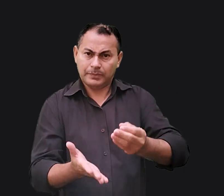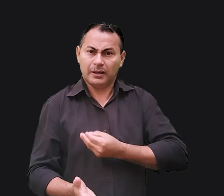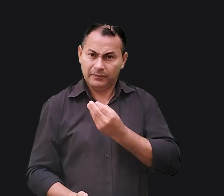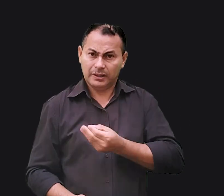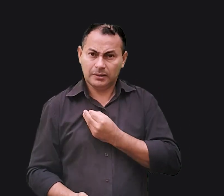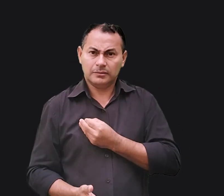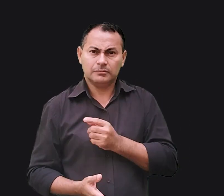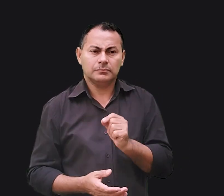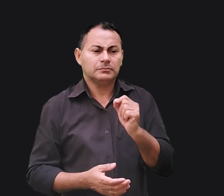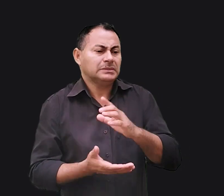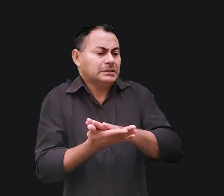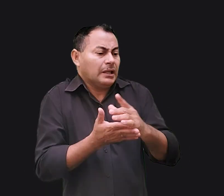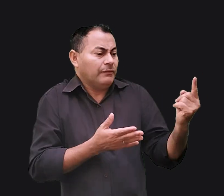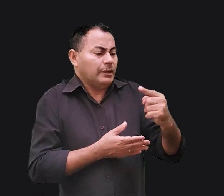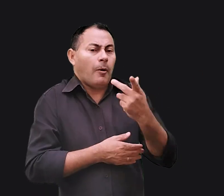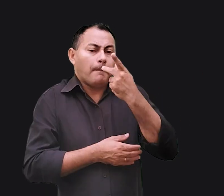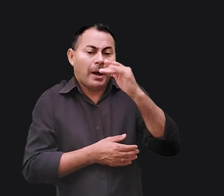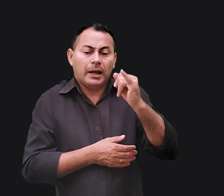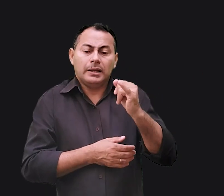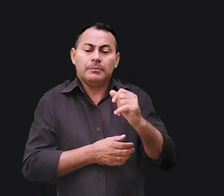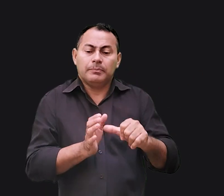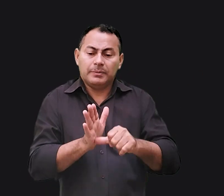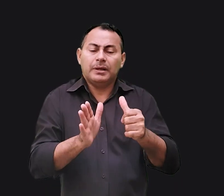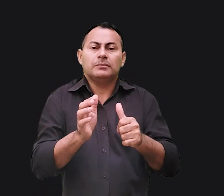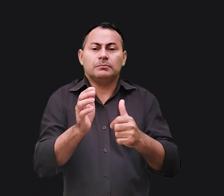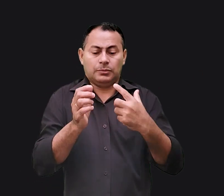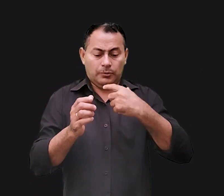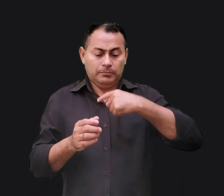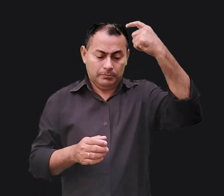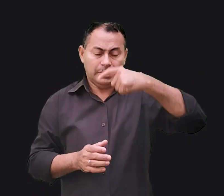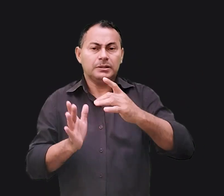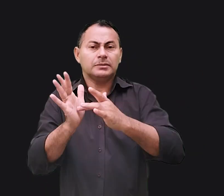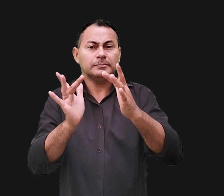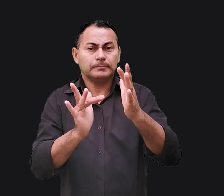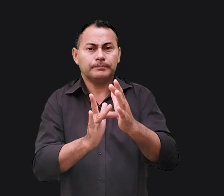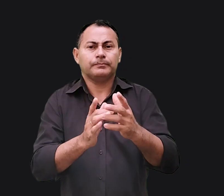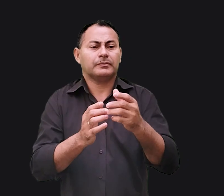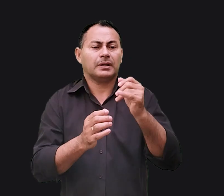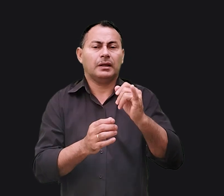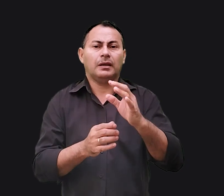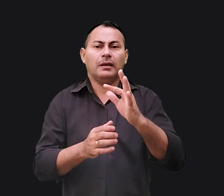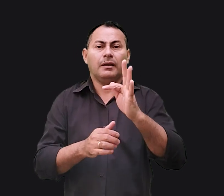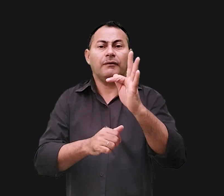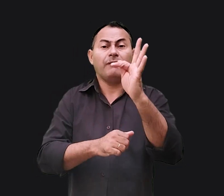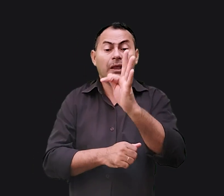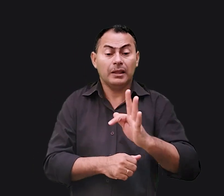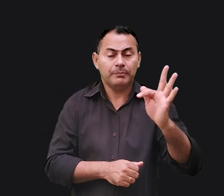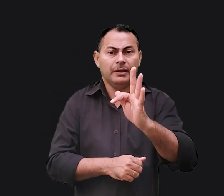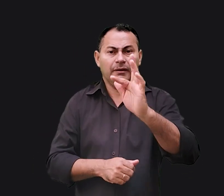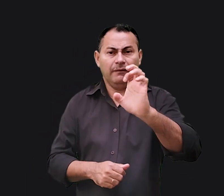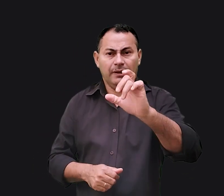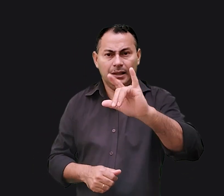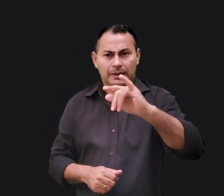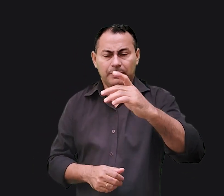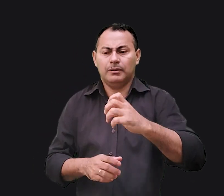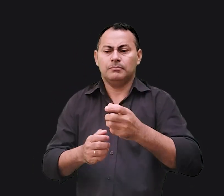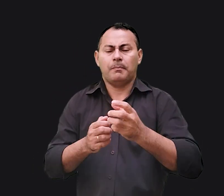vida. Ninguém vem ao Pai a não ser por mim. Aí Felipe, homem prático de negócios,